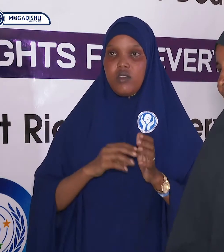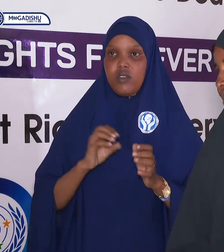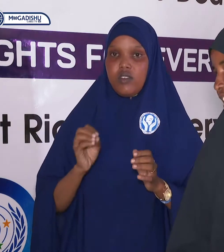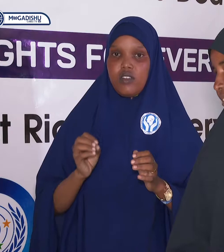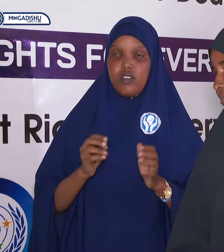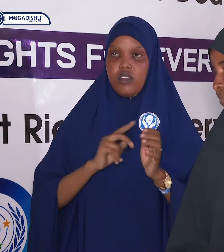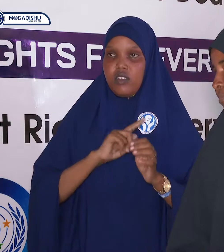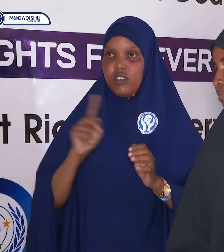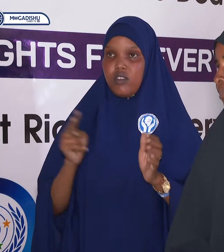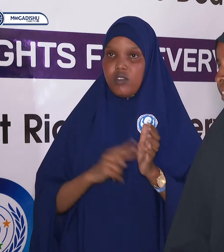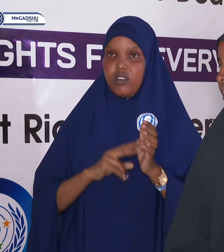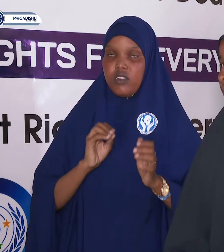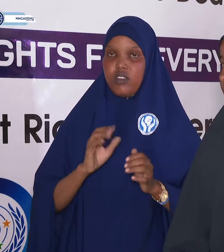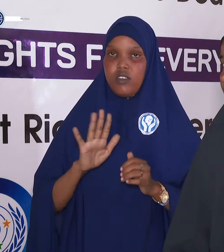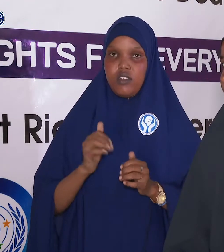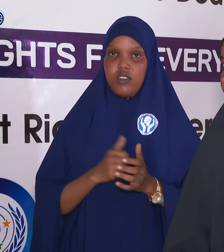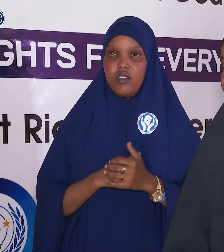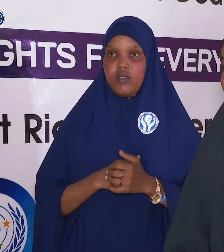ilaa 70 ilaa 75